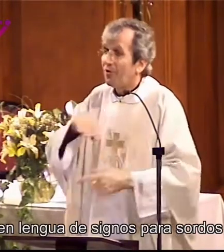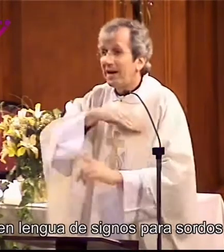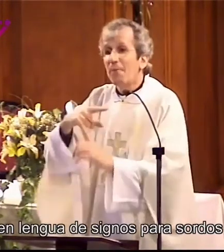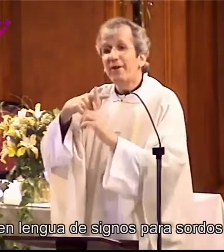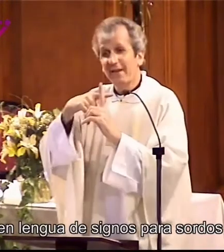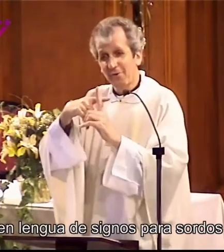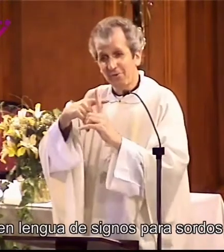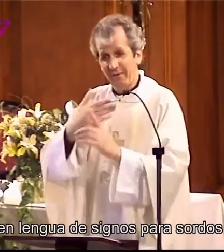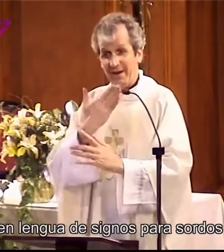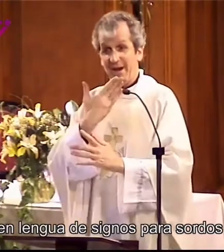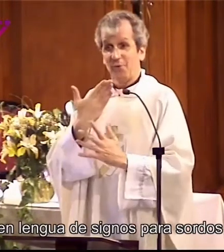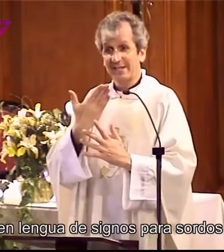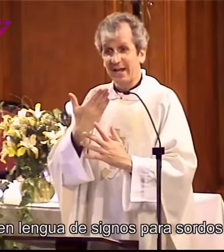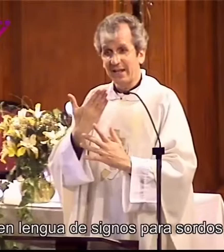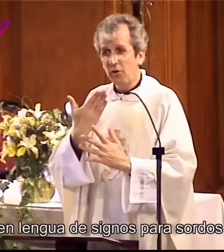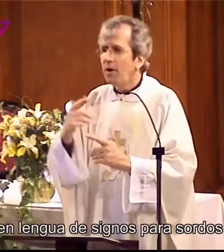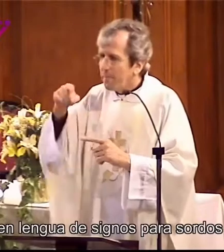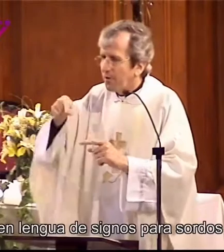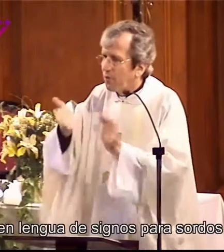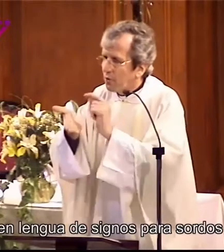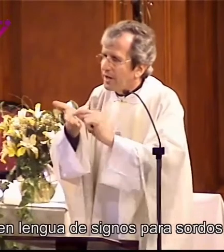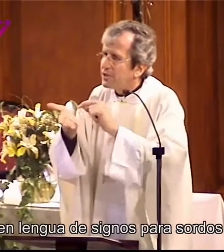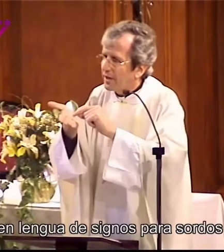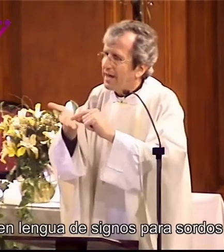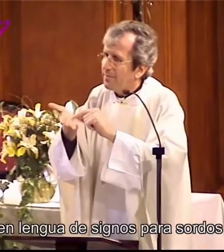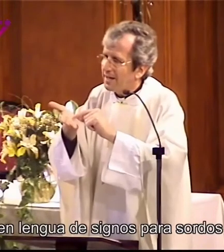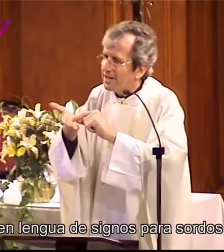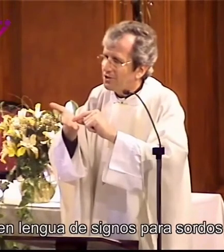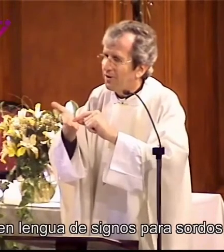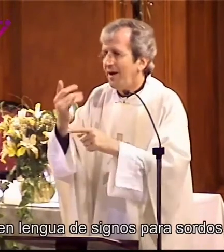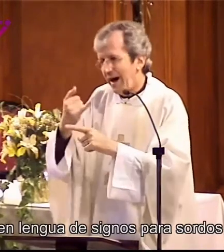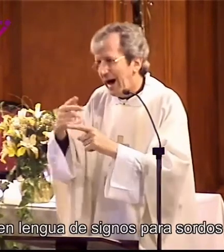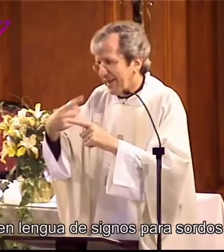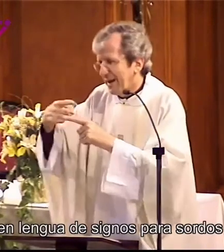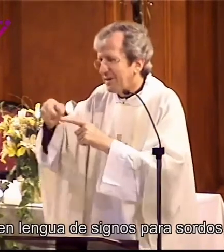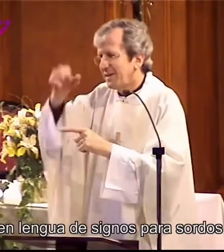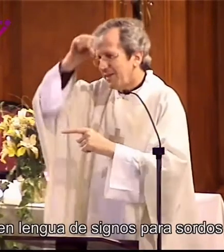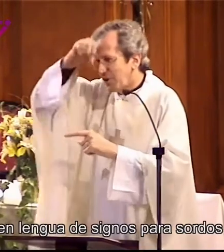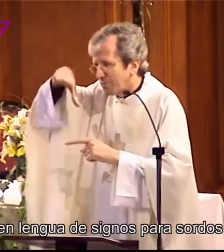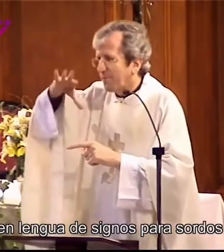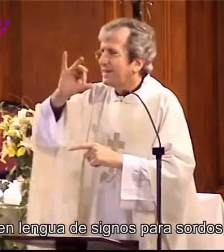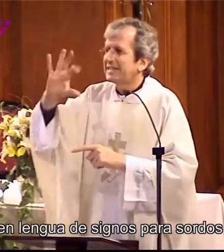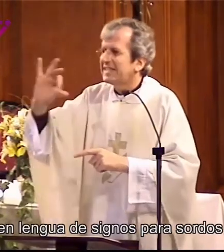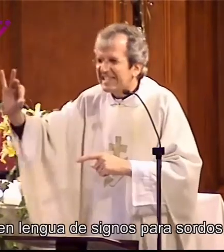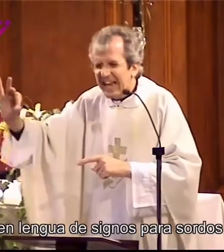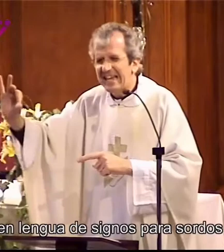la muerte en cruz era un escándalo, pero en el fondo es lo que ya había dicho a través de los profetas Isaías